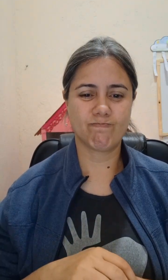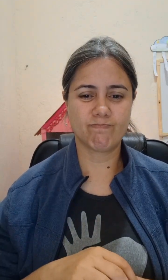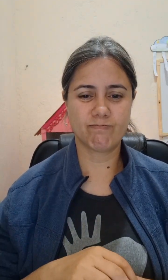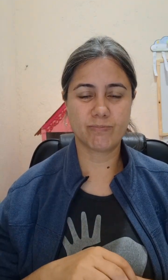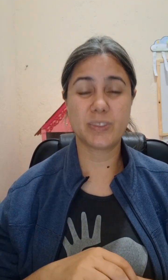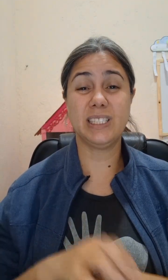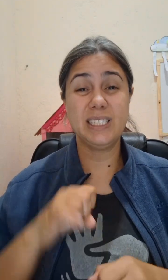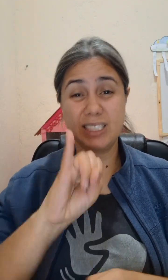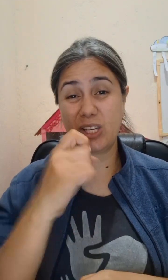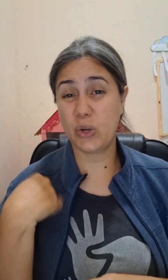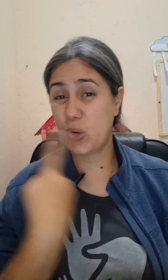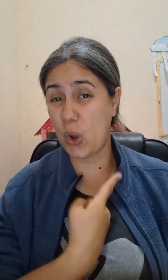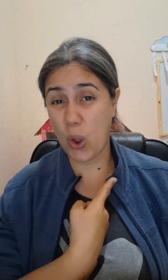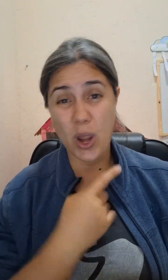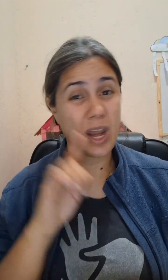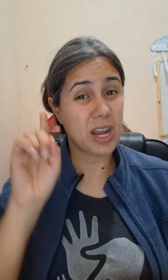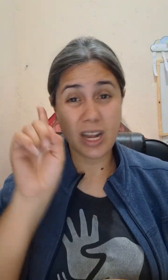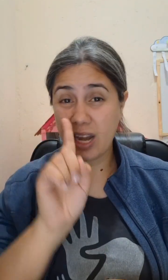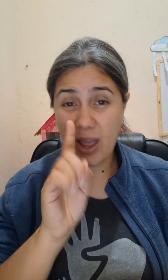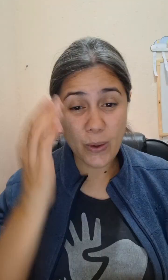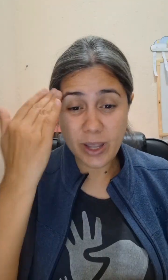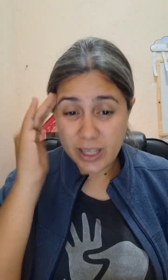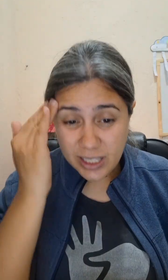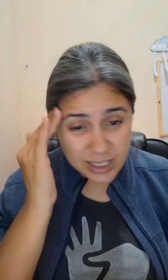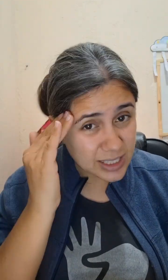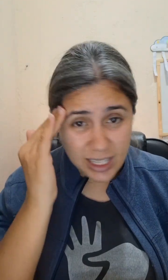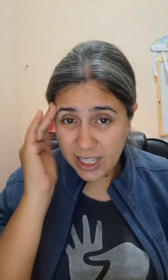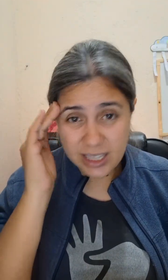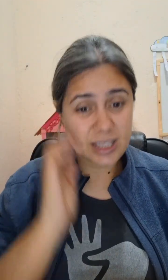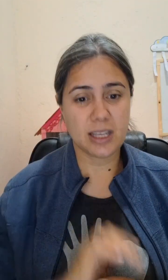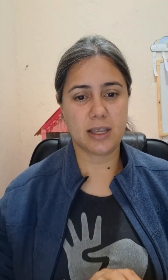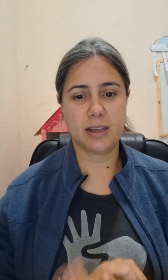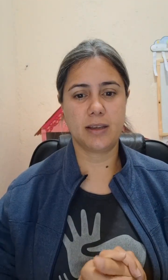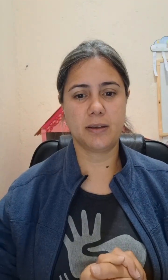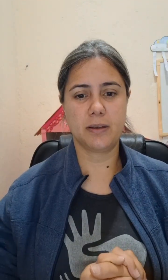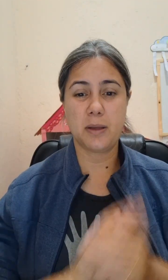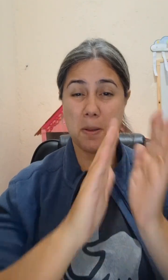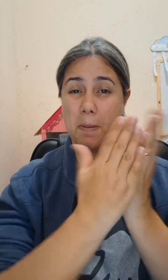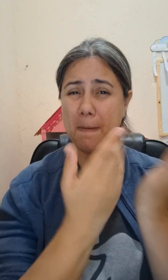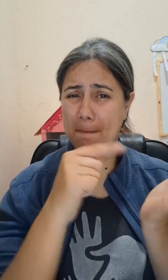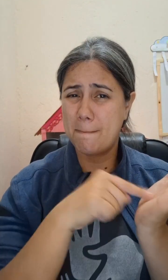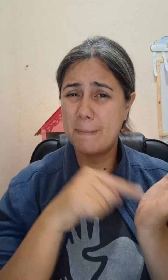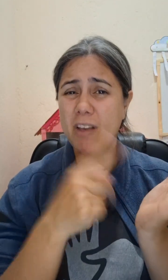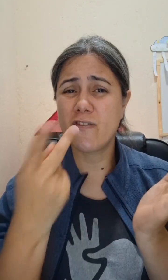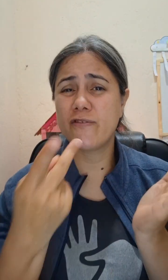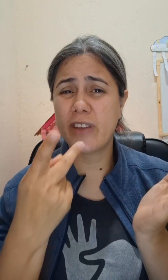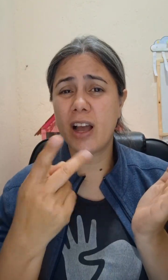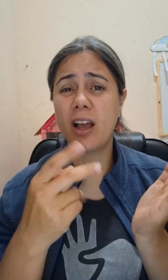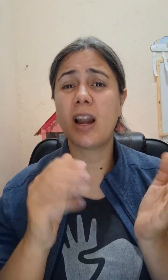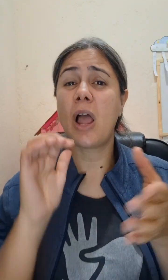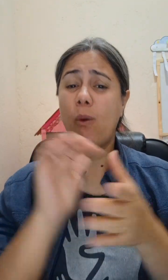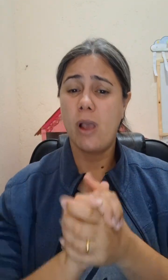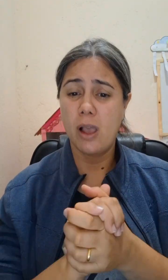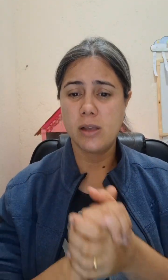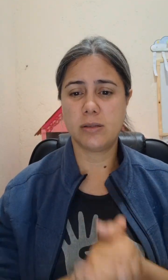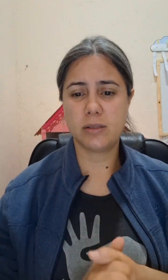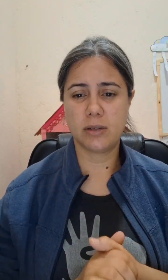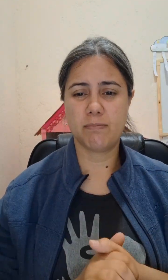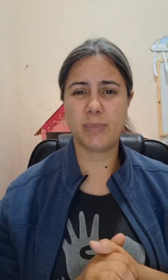o casamento, sobre os princípios, vai ser difícil entender o que precisa fazer, os papéis de cada pessoa, de cada membro da